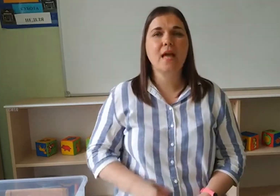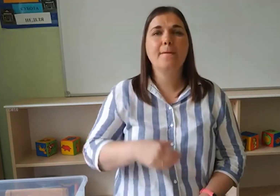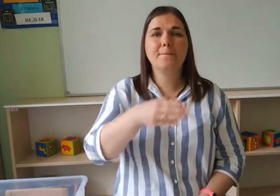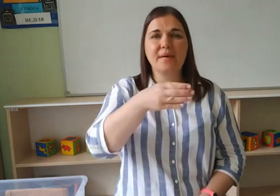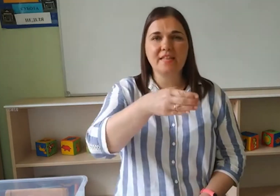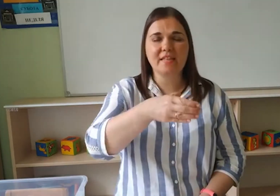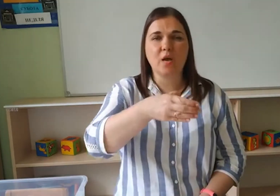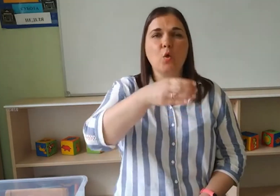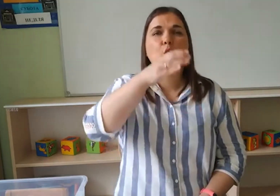Пити.